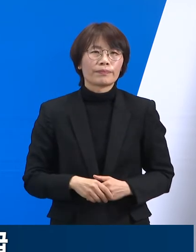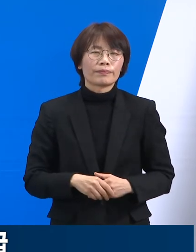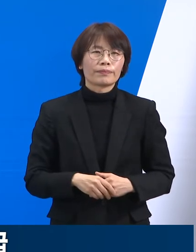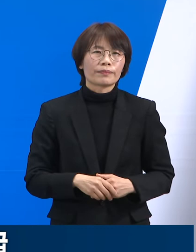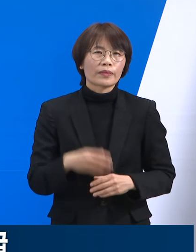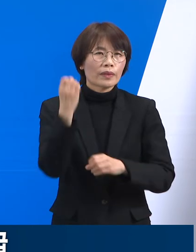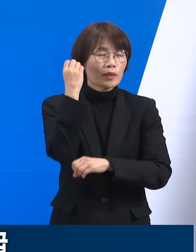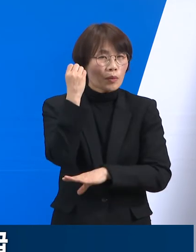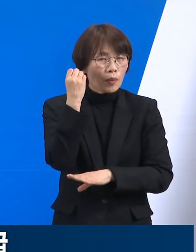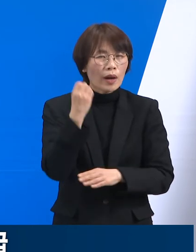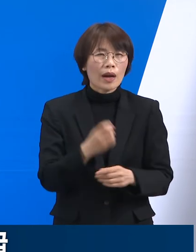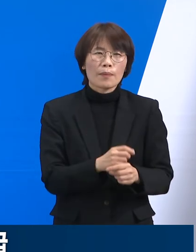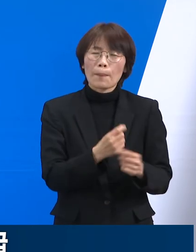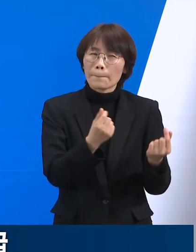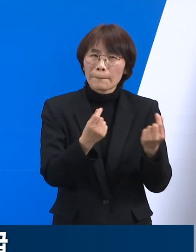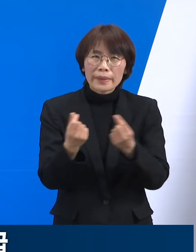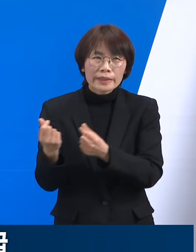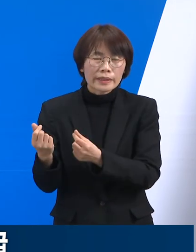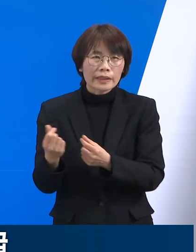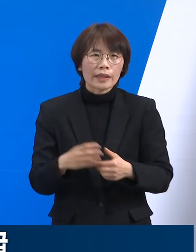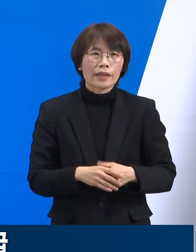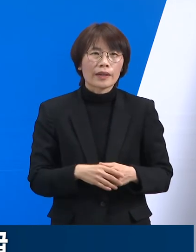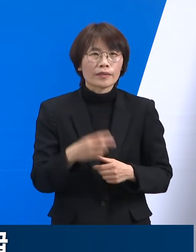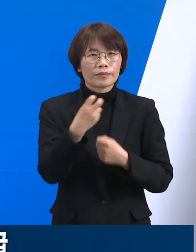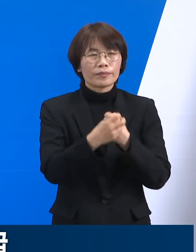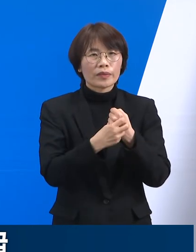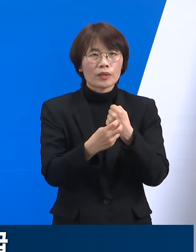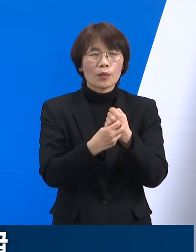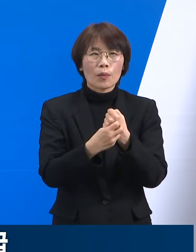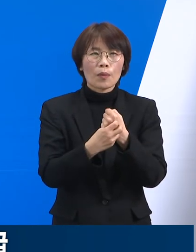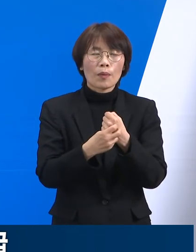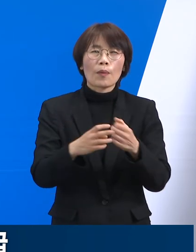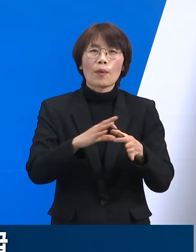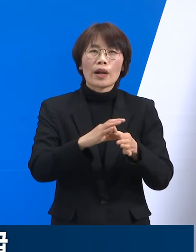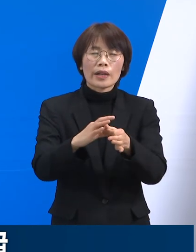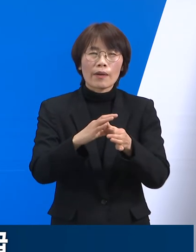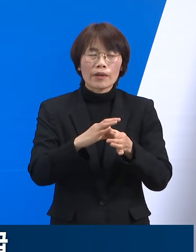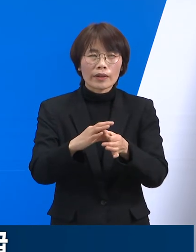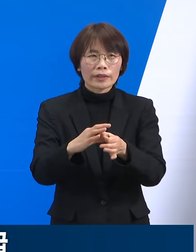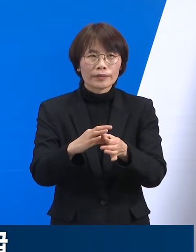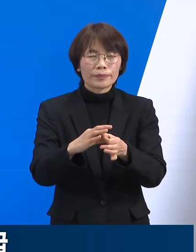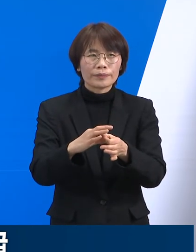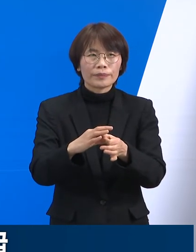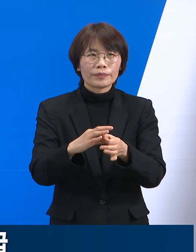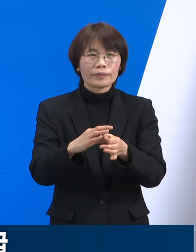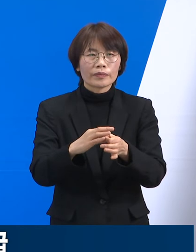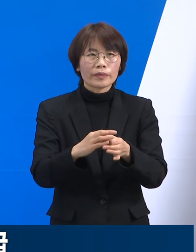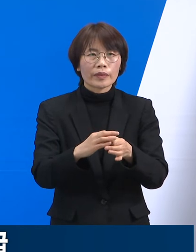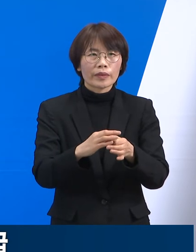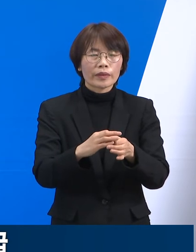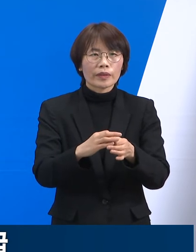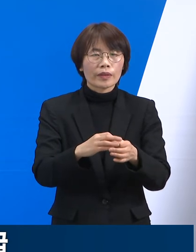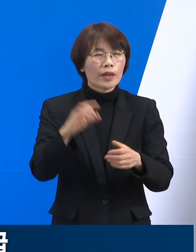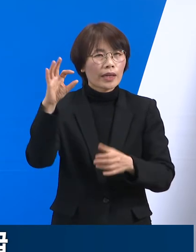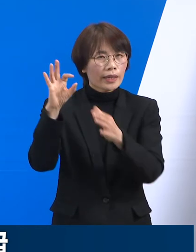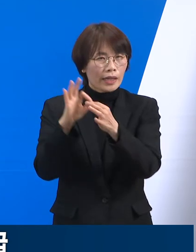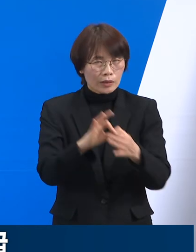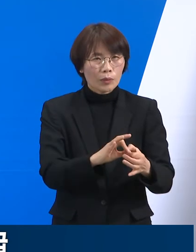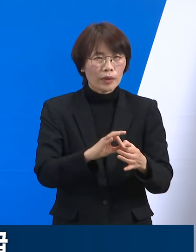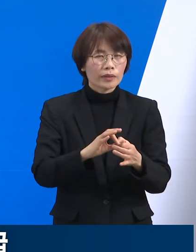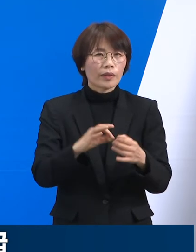동일하게 감염병 전담병원 등 재택치료 관리 의료기관에서 이를 위해 유선 모니터링을 계속해서